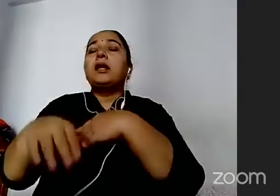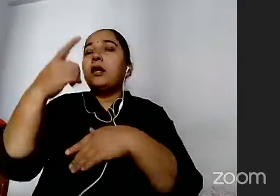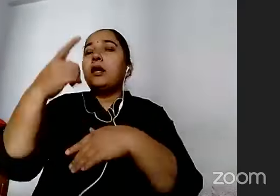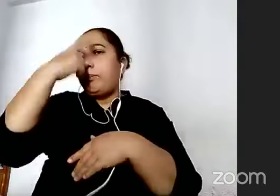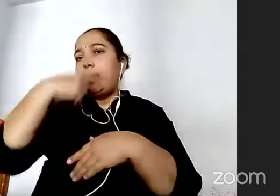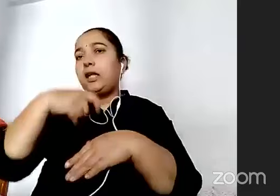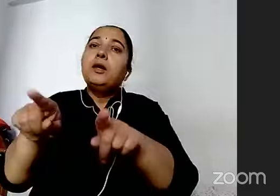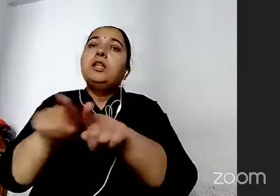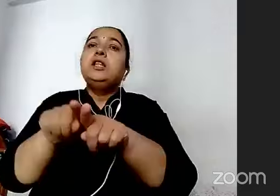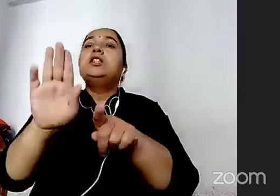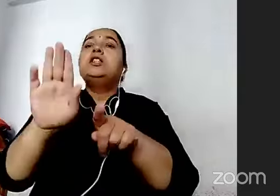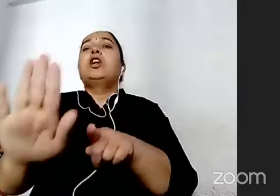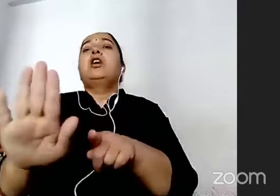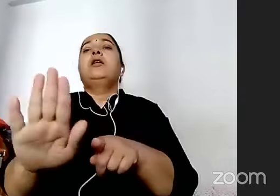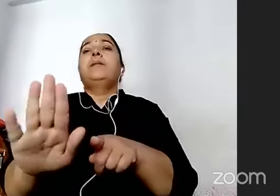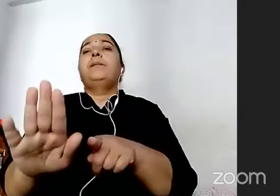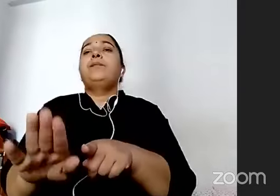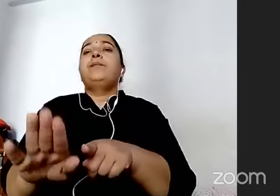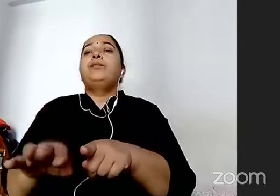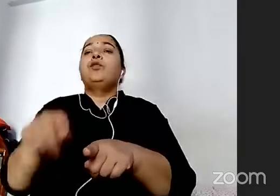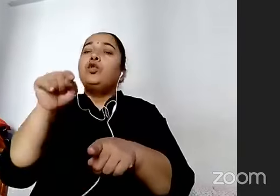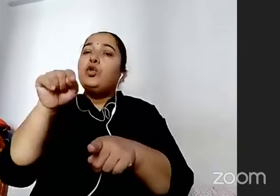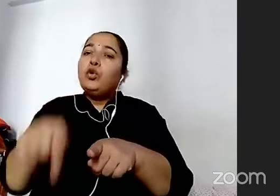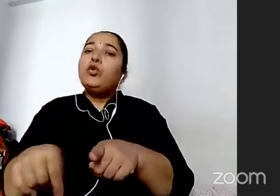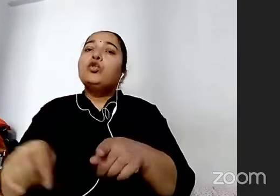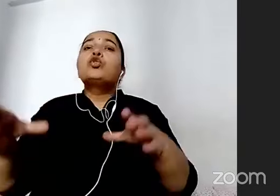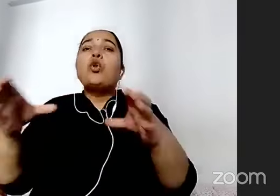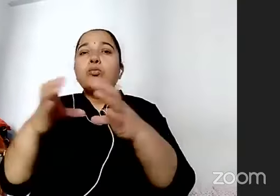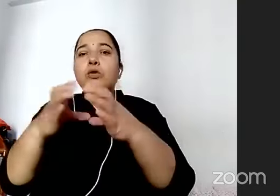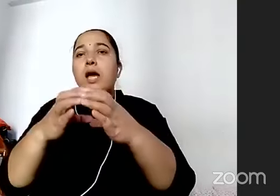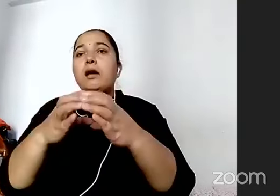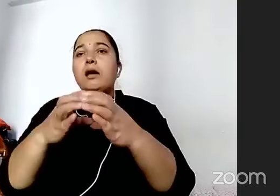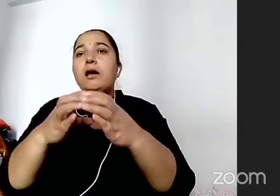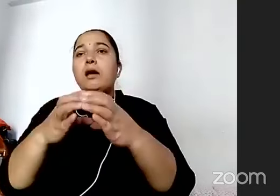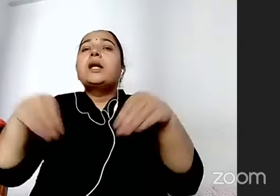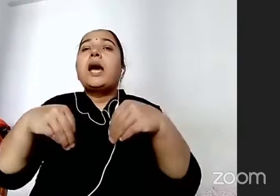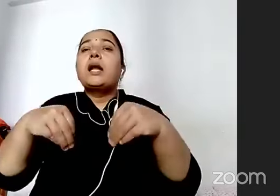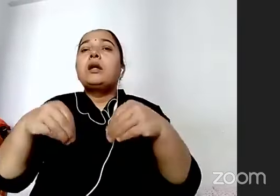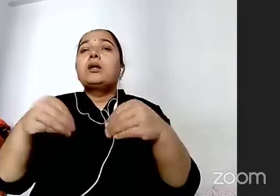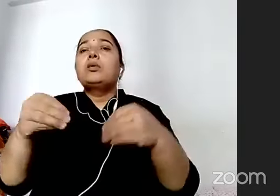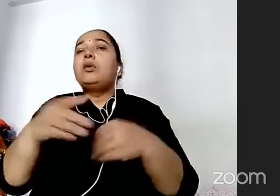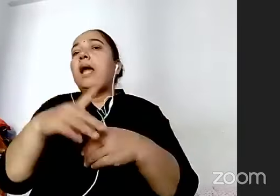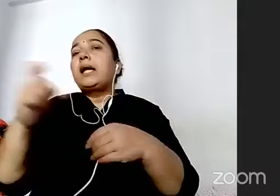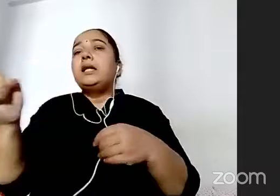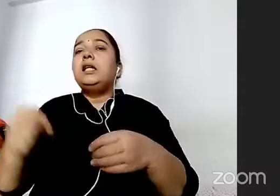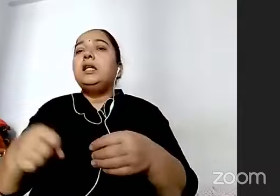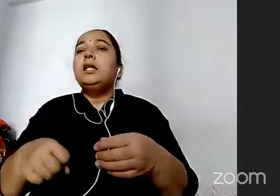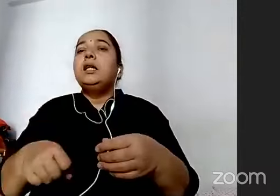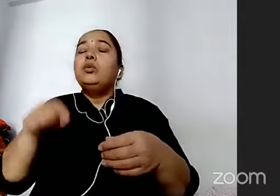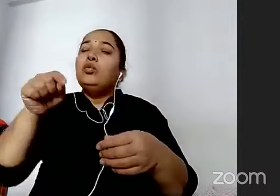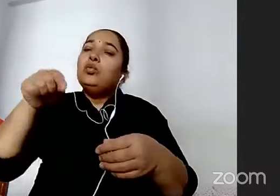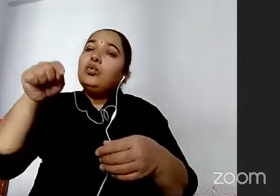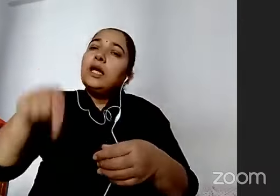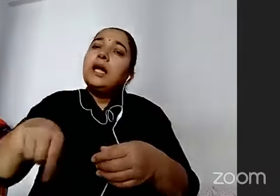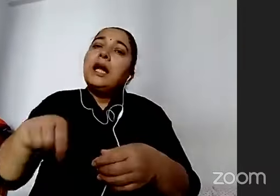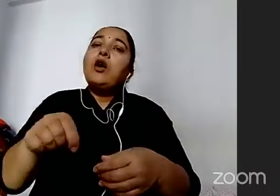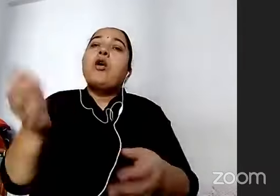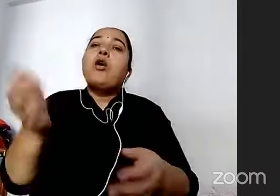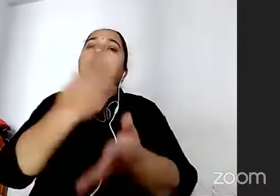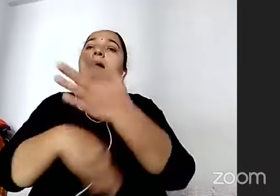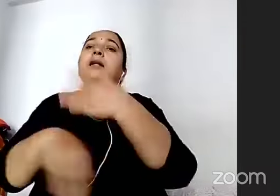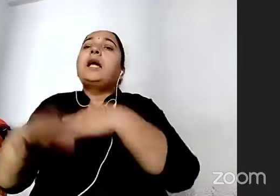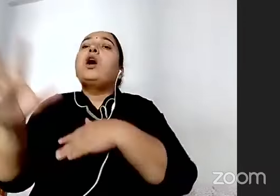चाहिँ एड्रेस गर्नको लागि चाहिँ हामीसँग चाहिँ अपाङ्गता अधिकार एन, जुन हामी अहिले सिआरपिडीको कम्प्लायन्समा छौँ भनेर